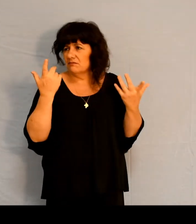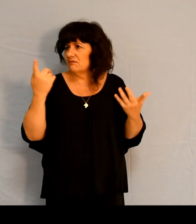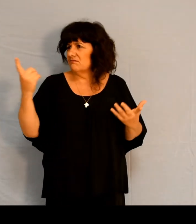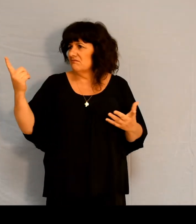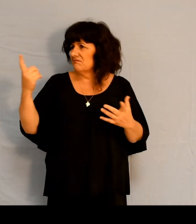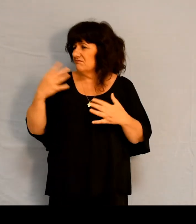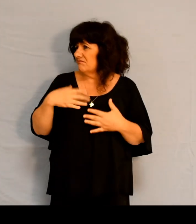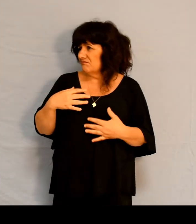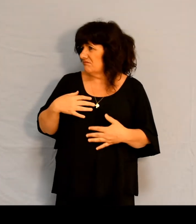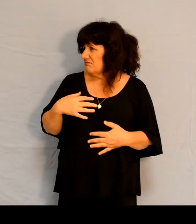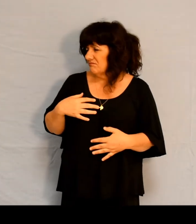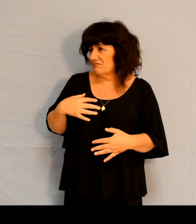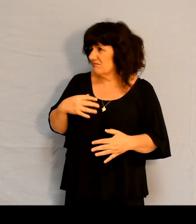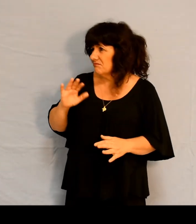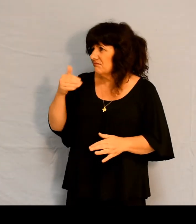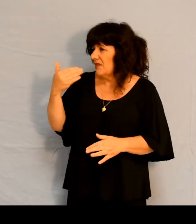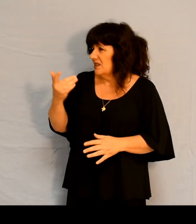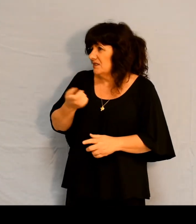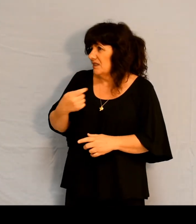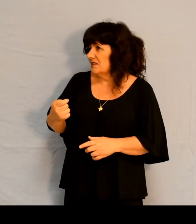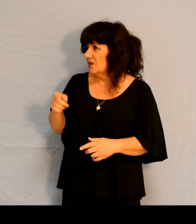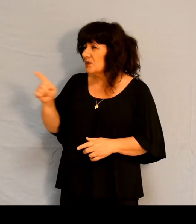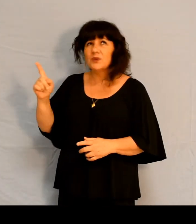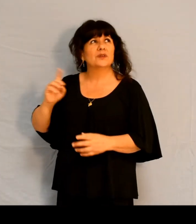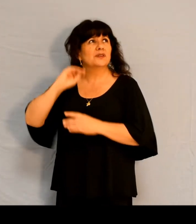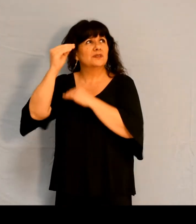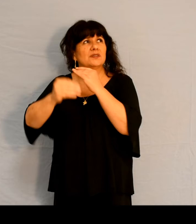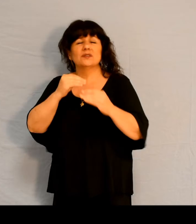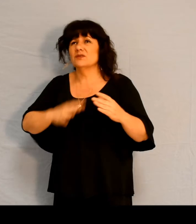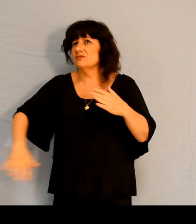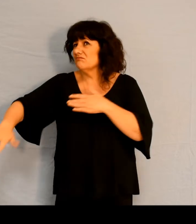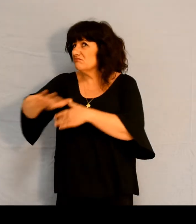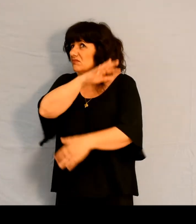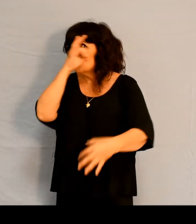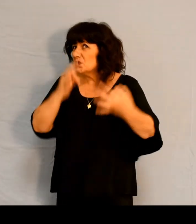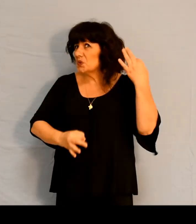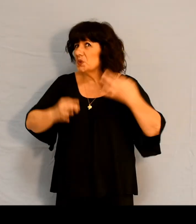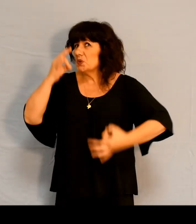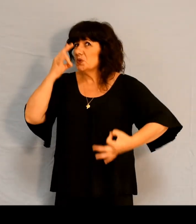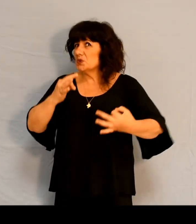Celui qui juge toute la terre n'agira-t-il pas selon le droit ?